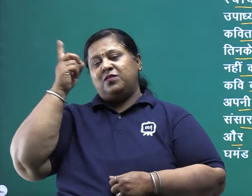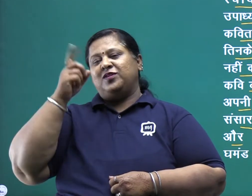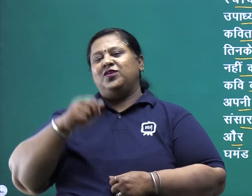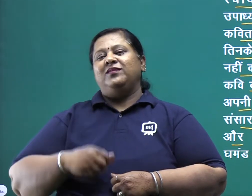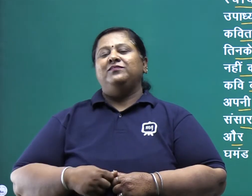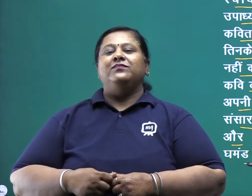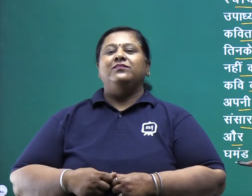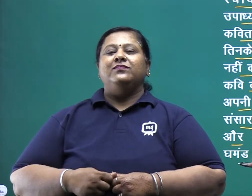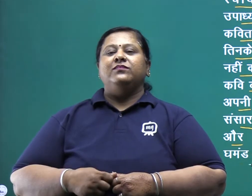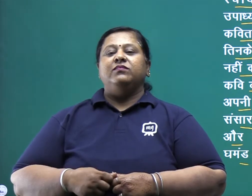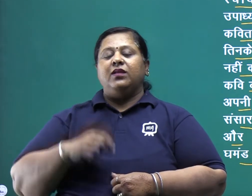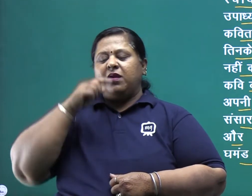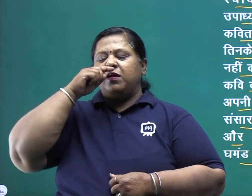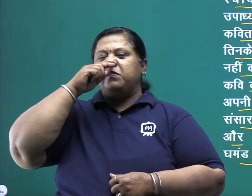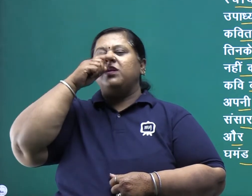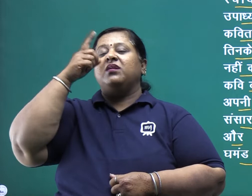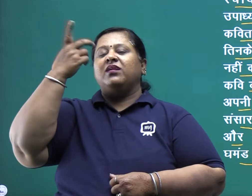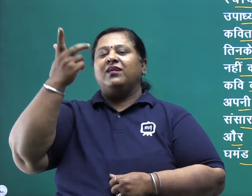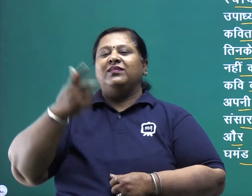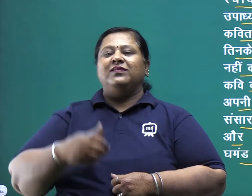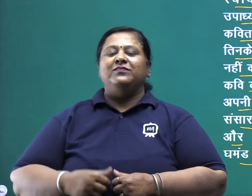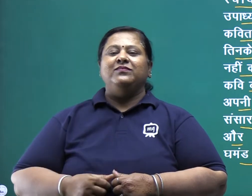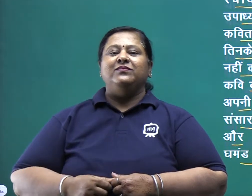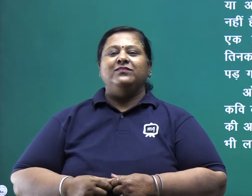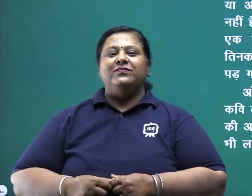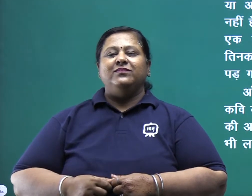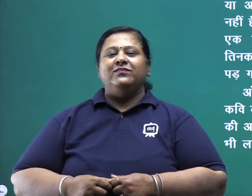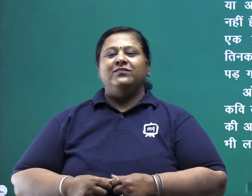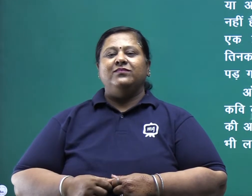समझकर घमंड कर रहा था।